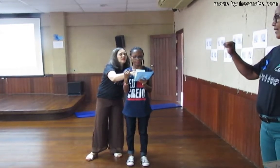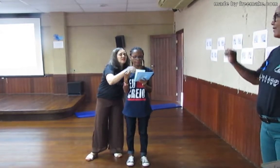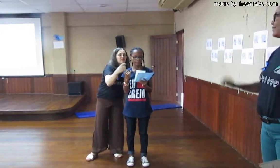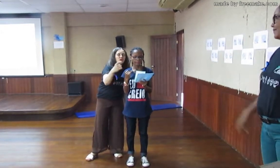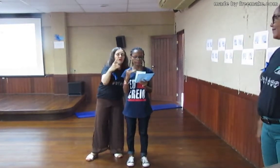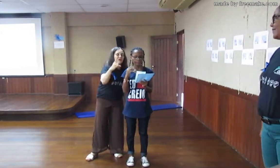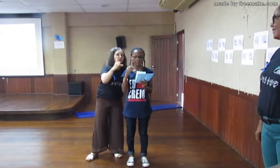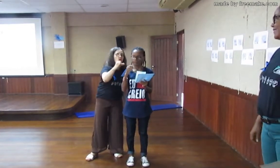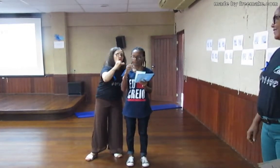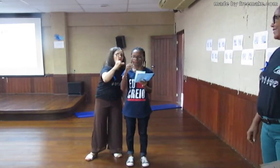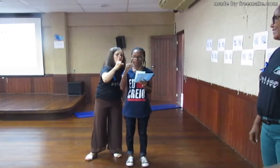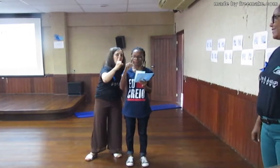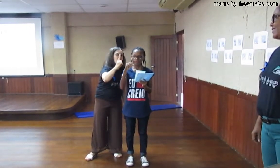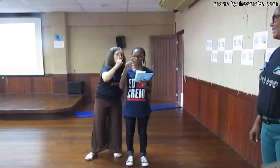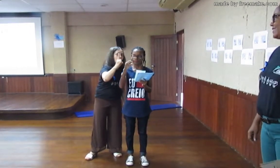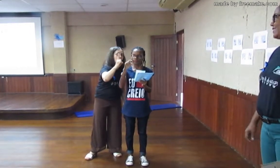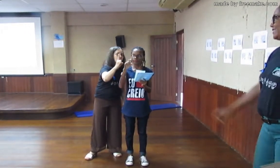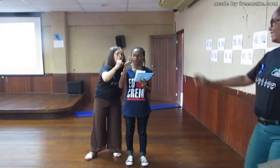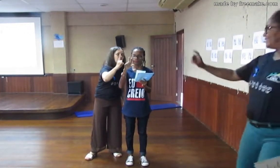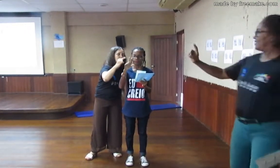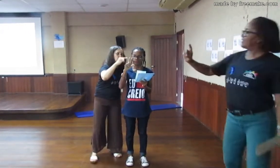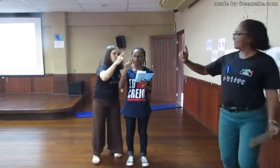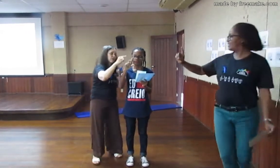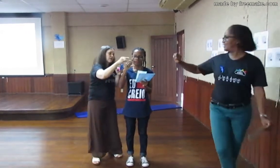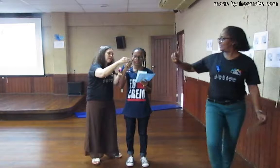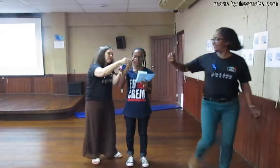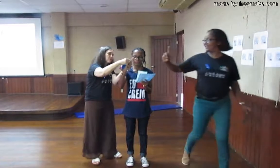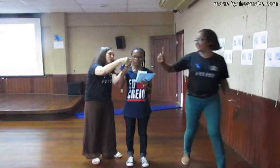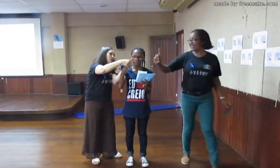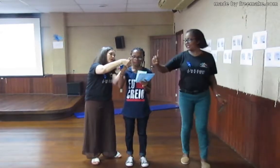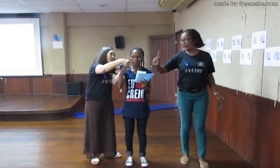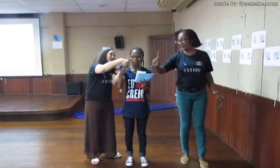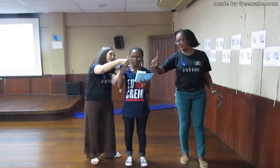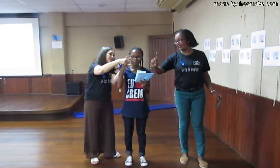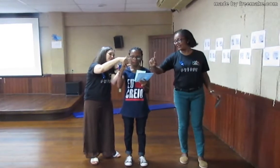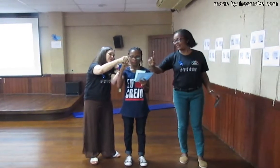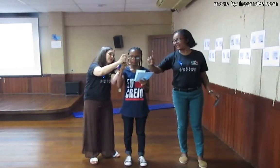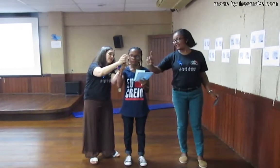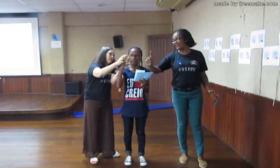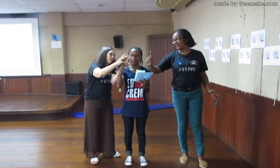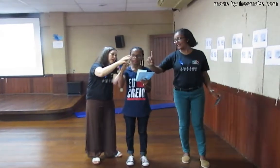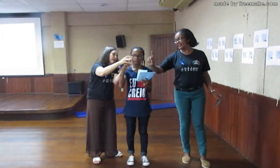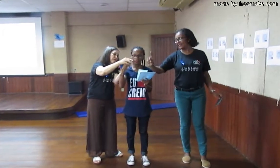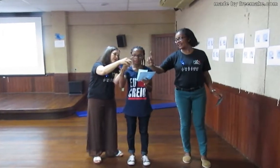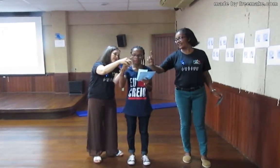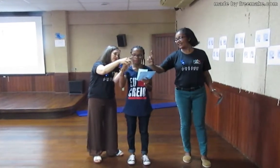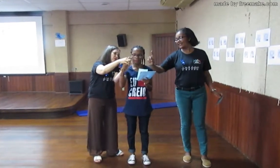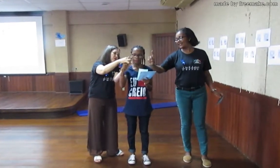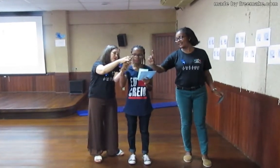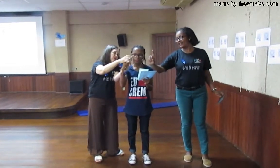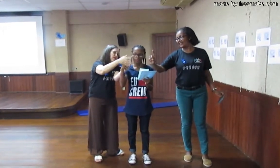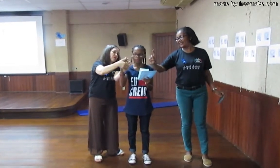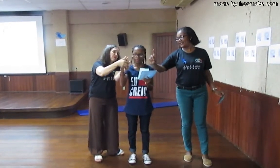D. Ó. D. D. Você fecha aqui. Isso. Assim, Levanta ó. isso. Beleza,